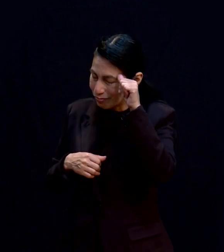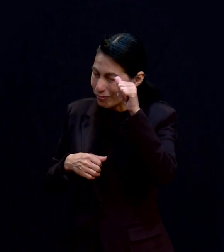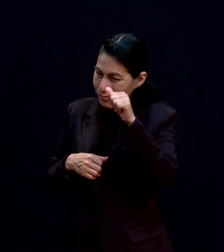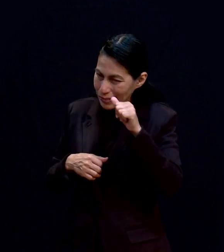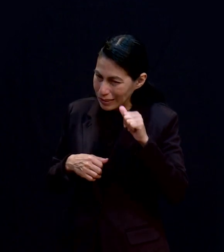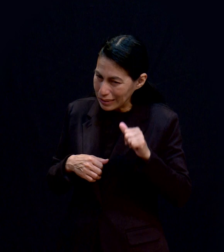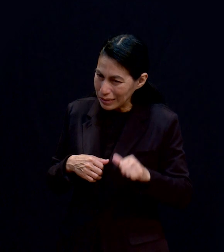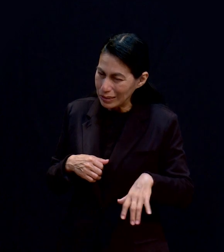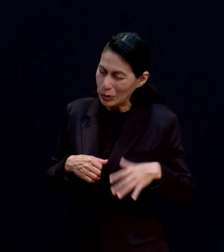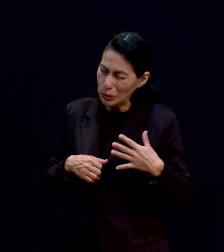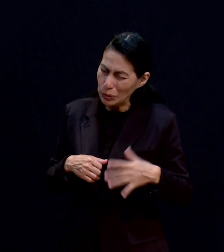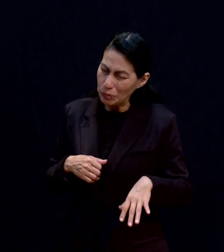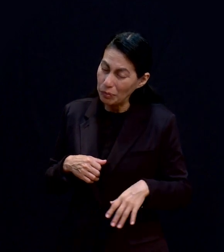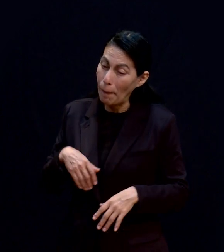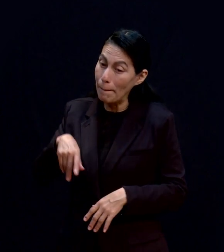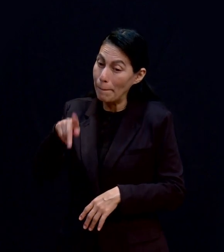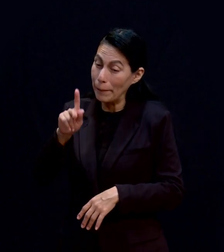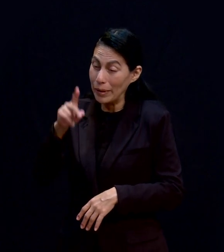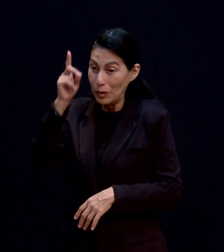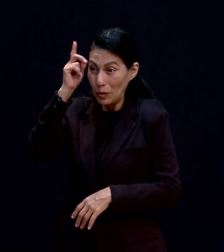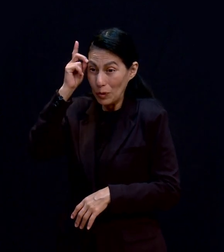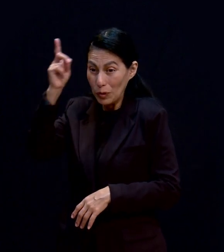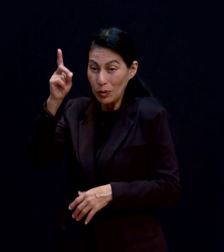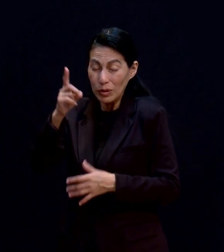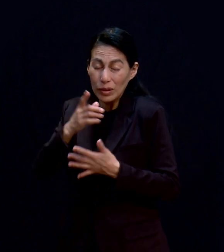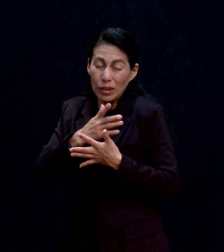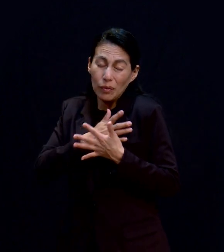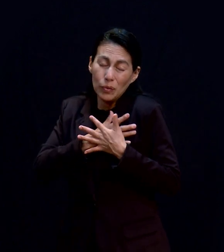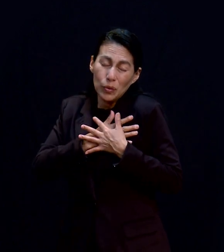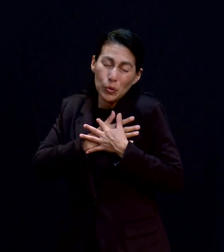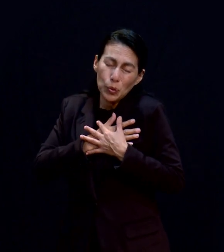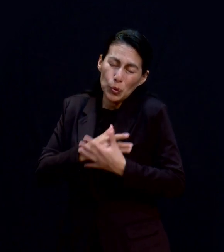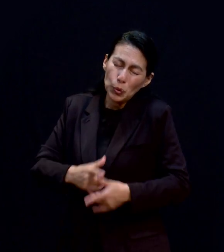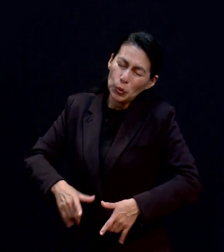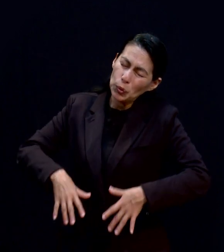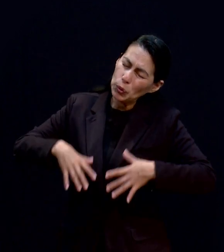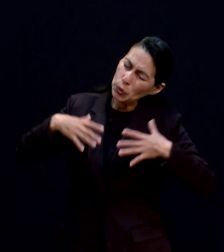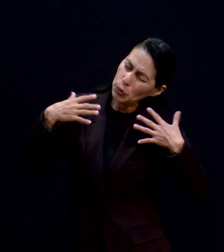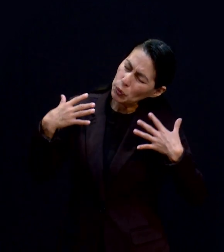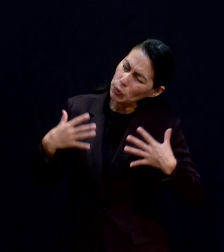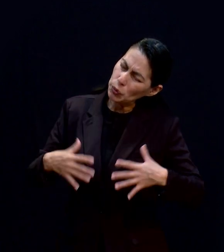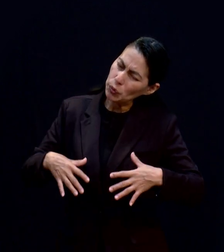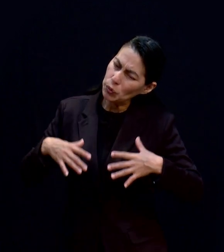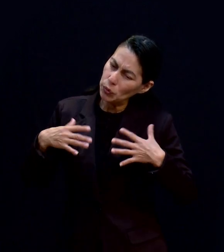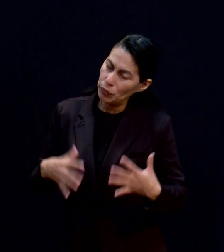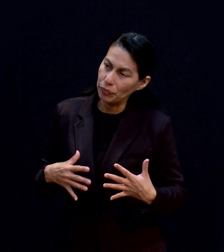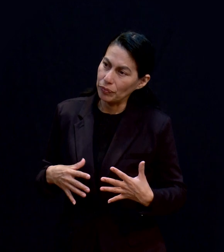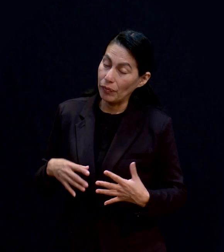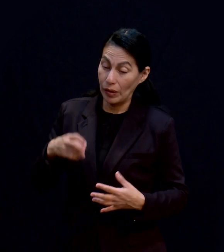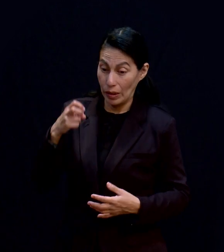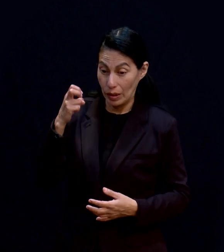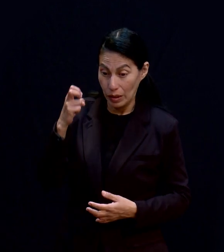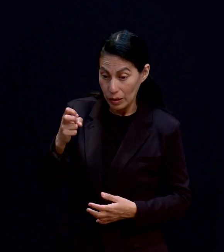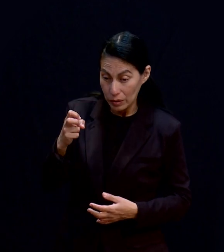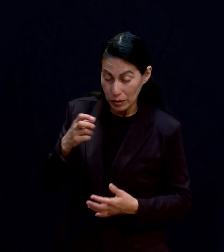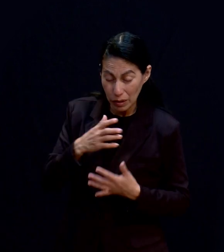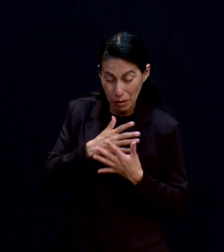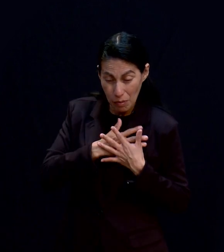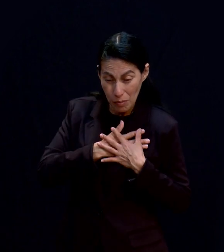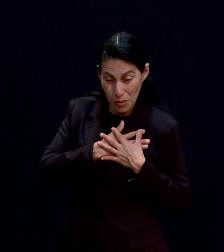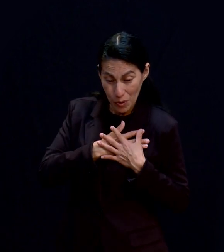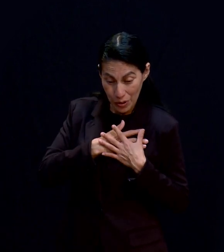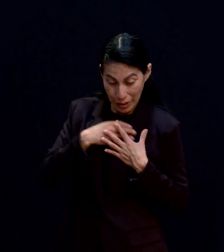como ustedes dicen es tremendo el amor es inagotable en el amor de nuestro dios y eso es lo que me da